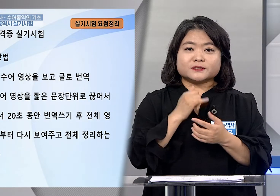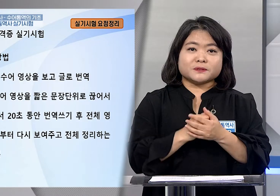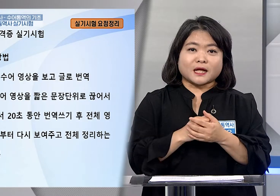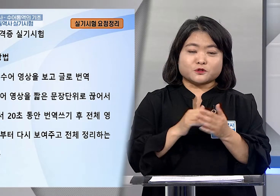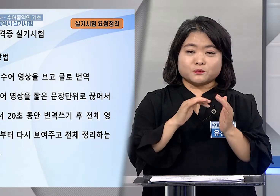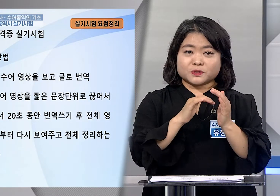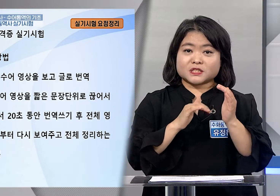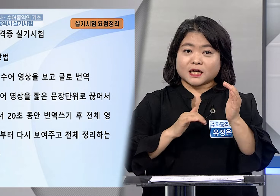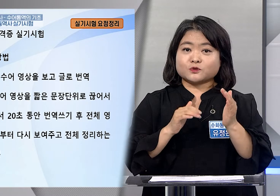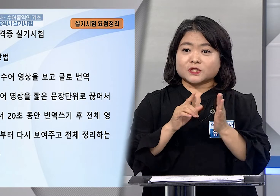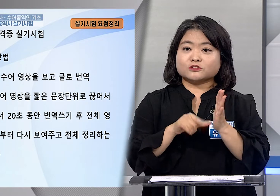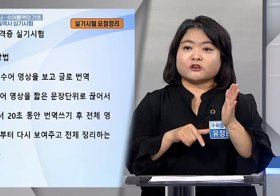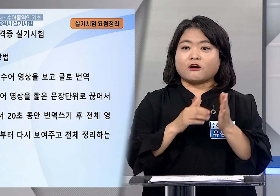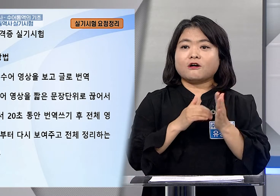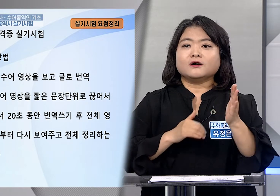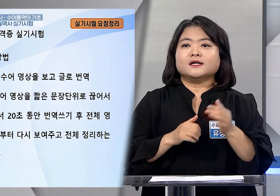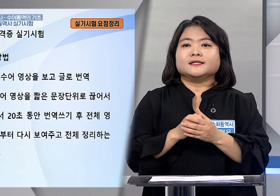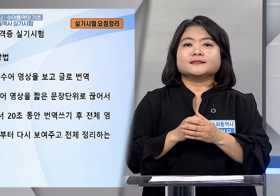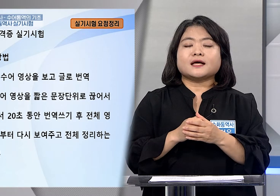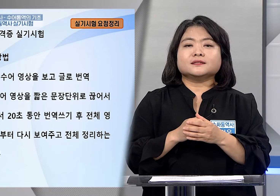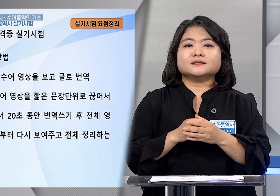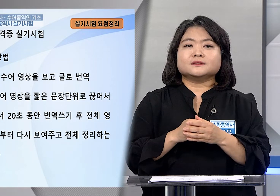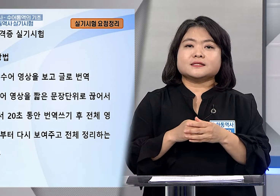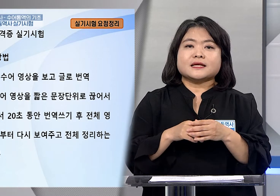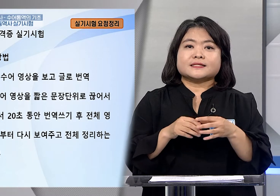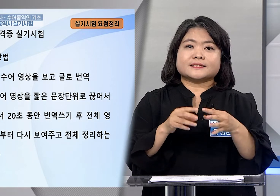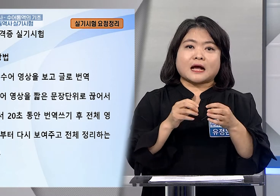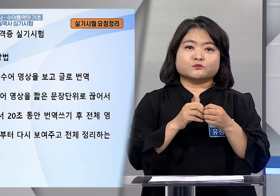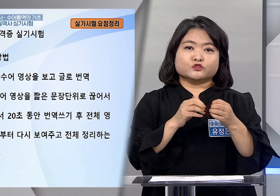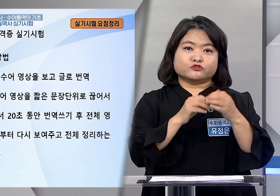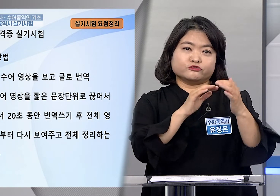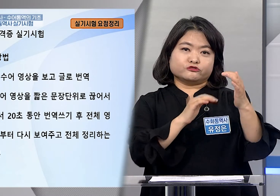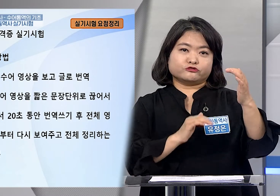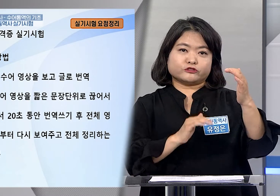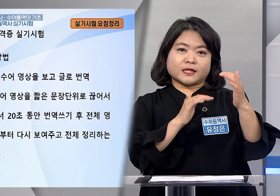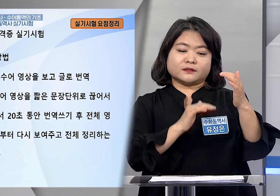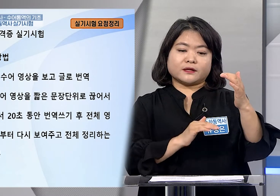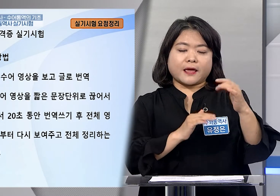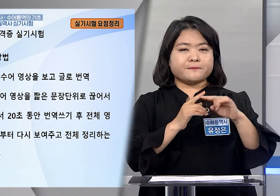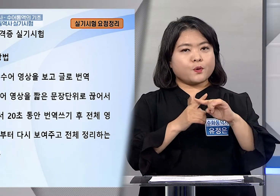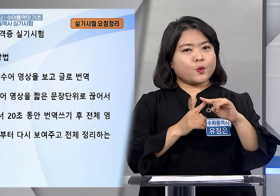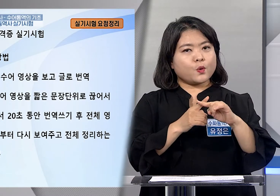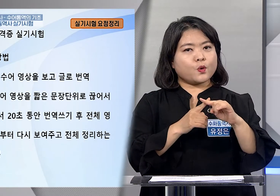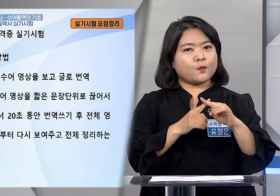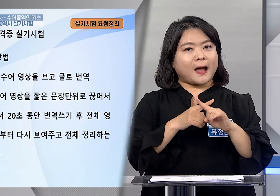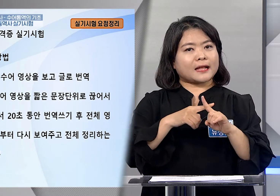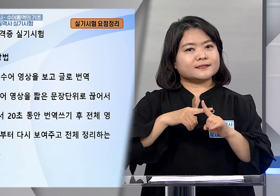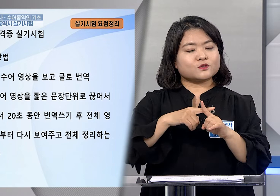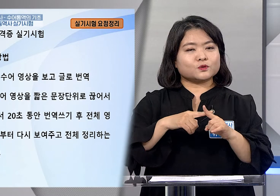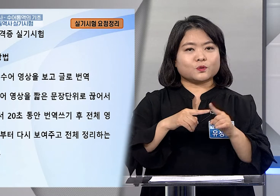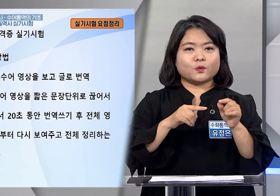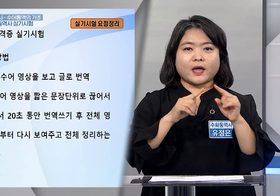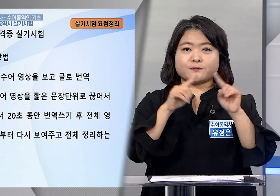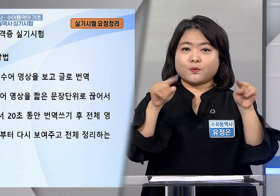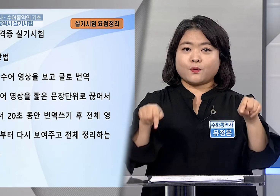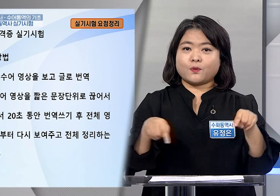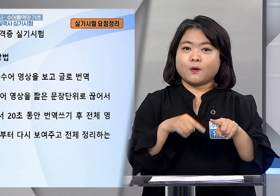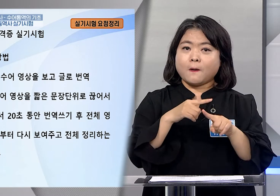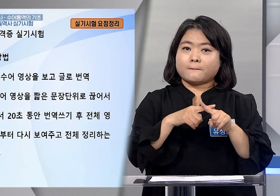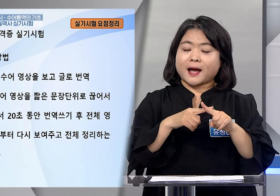있습니다. 좀 시간도 길고요. 일단은 장문 한 A4 반 정도, A4 반에서